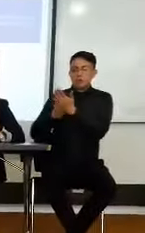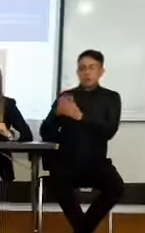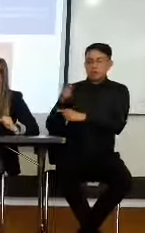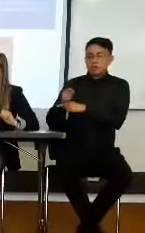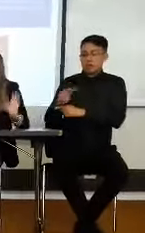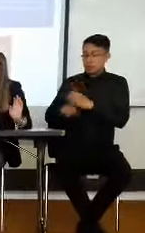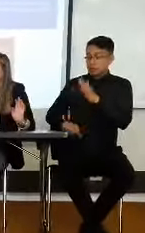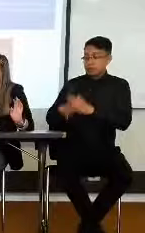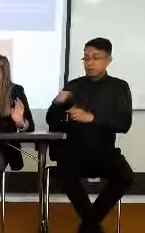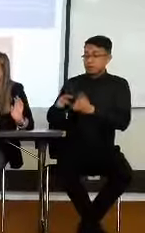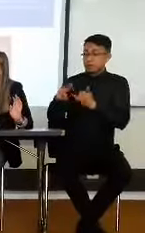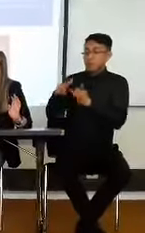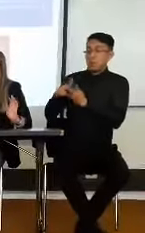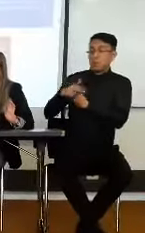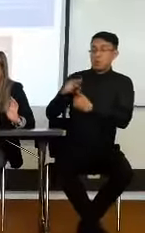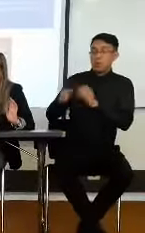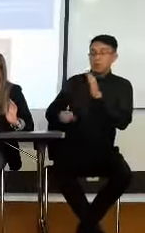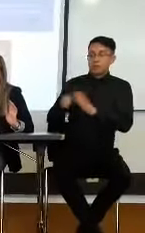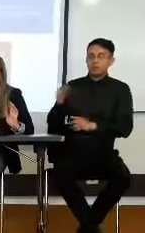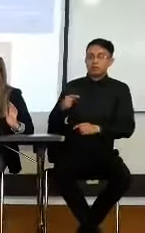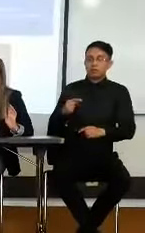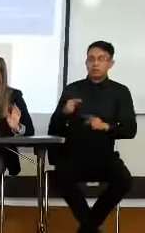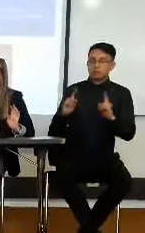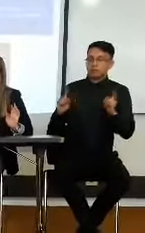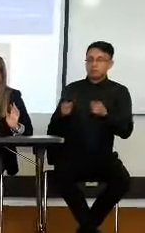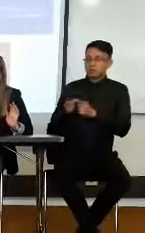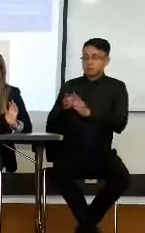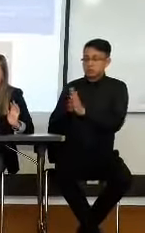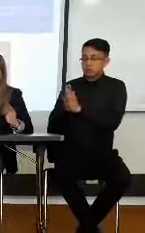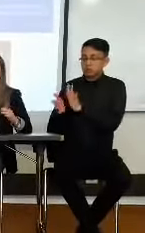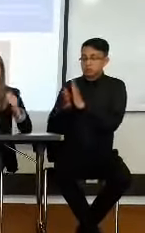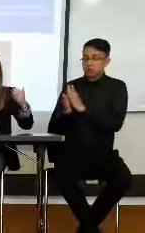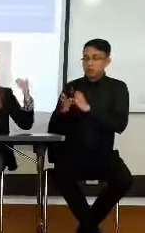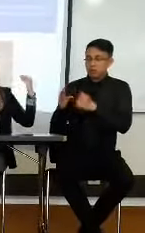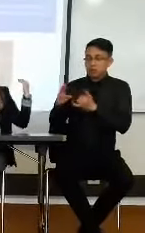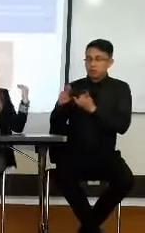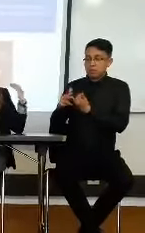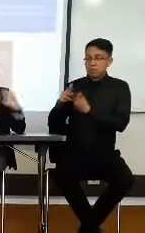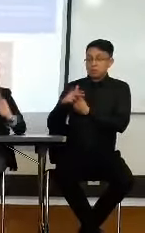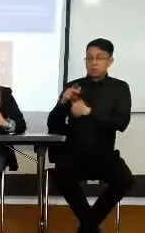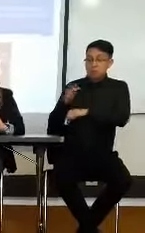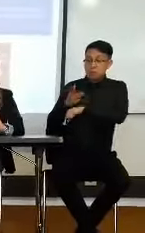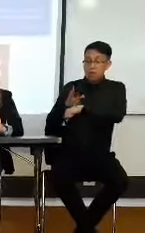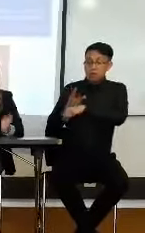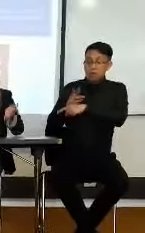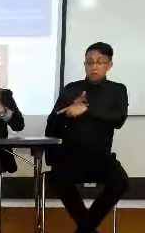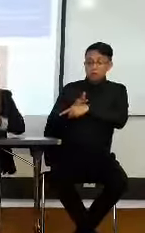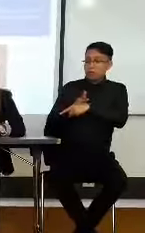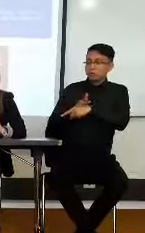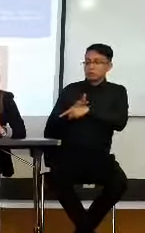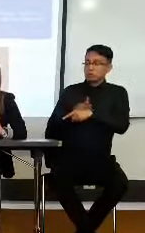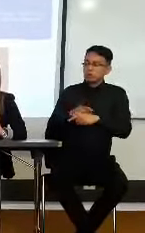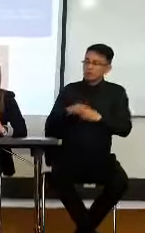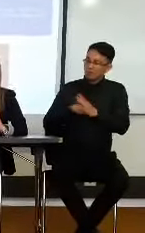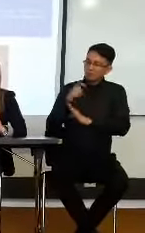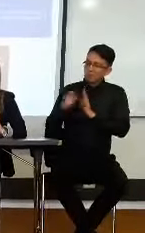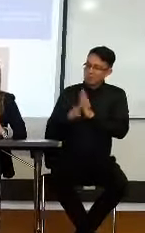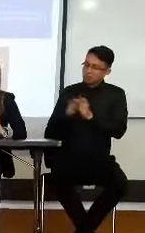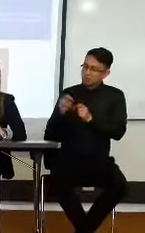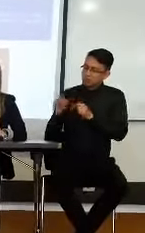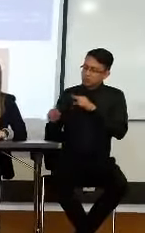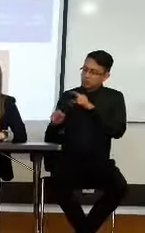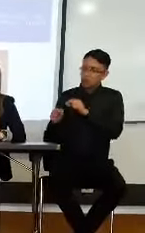para la esterilización, entonces solamente vamos a informar frente a la ligadura de trompas o a la vasectomía, sino que vamos a dar información frente a las opciones anticonceptivas que tienen